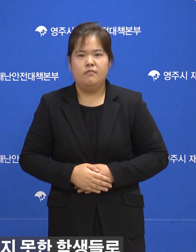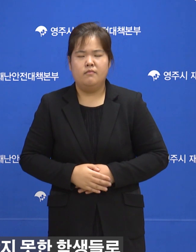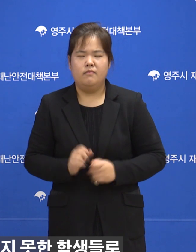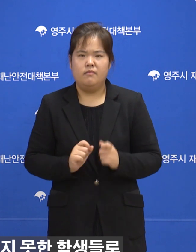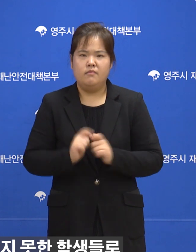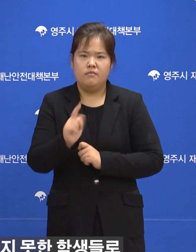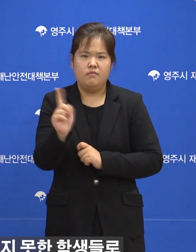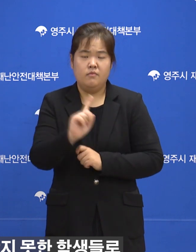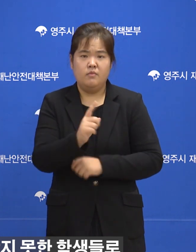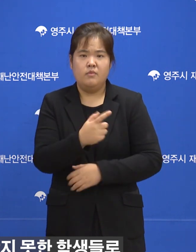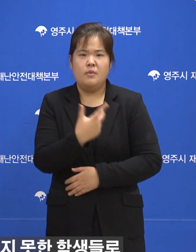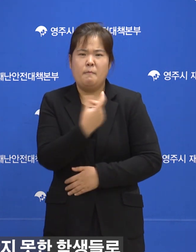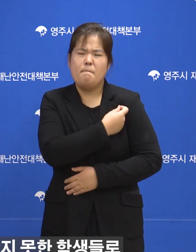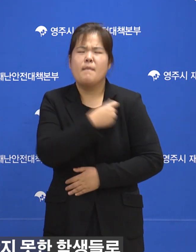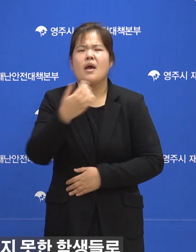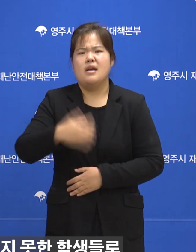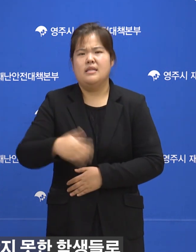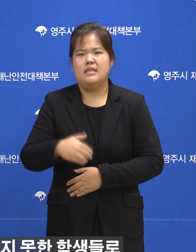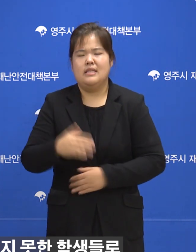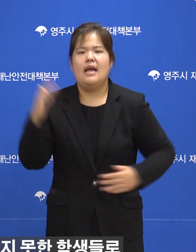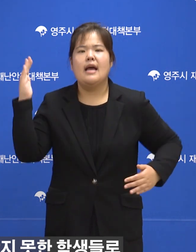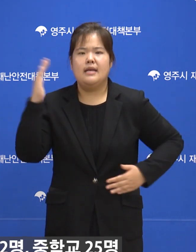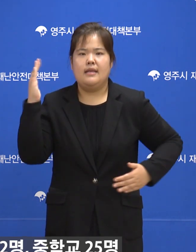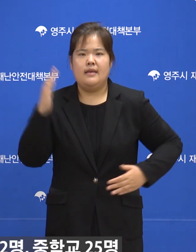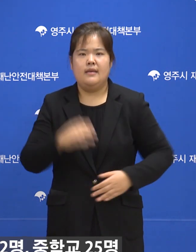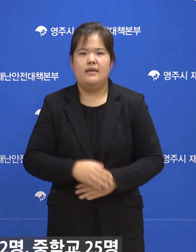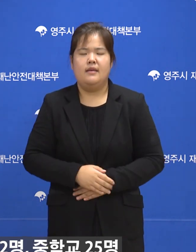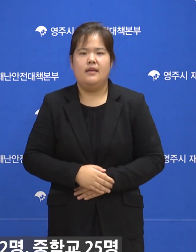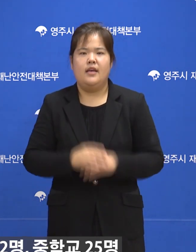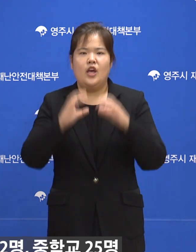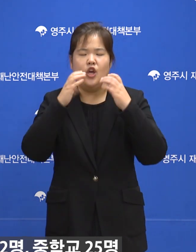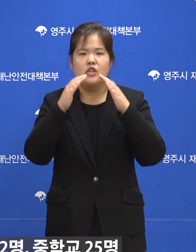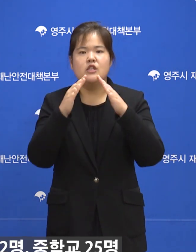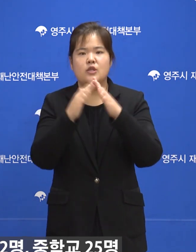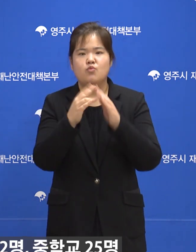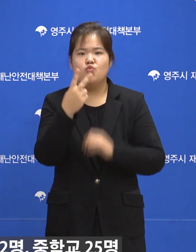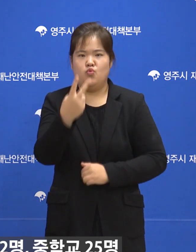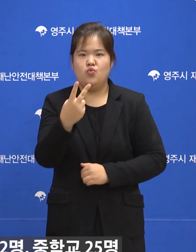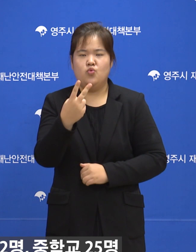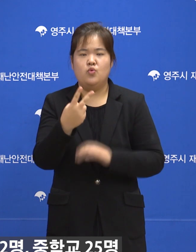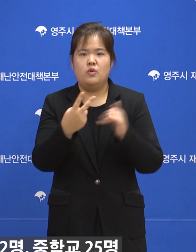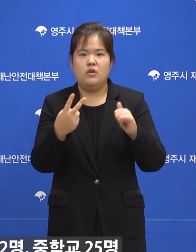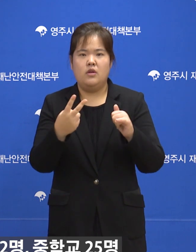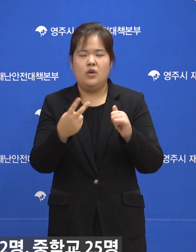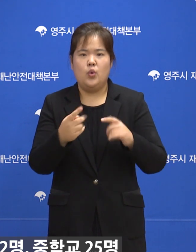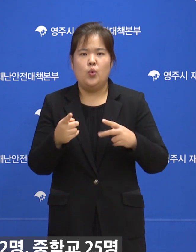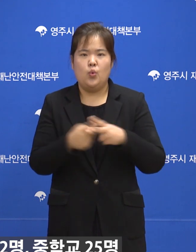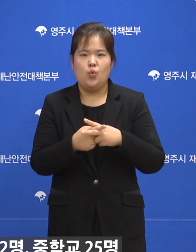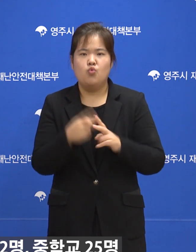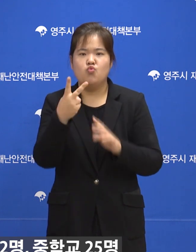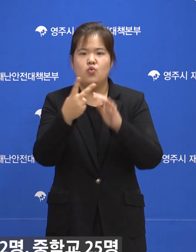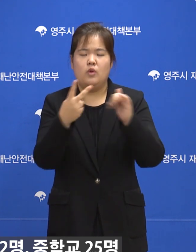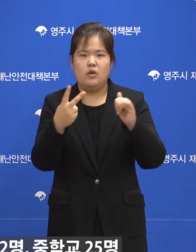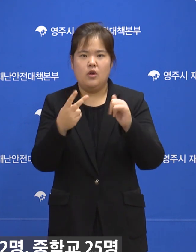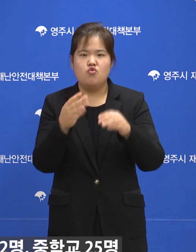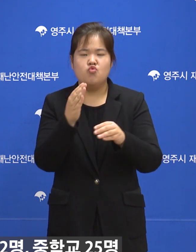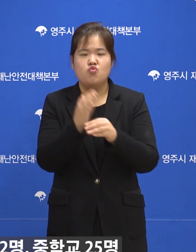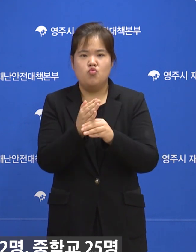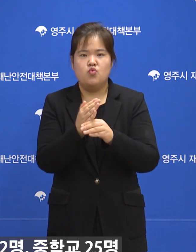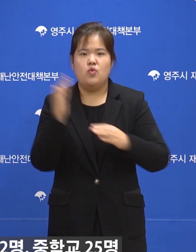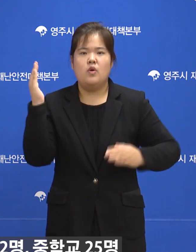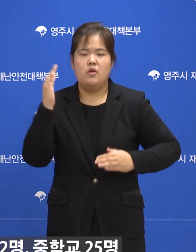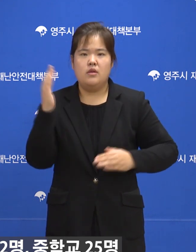대다수가 백신 접종을 받지 못한 학생들로 어린이집 2명, 초등학교 2명,